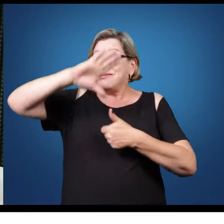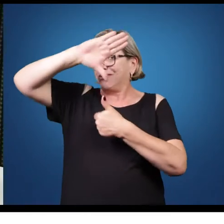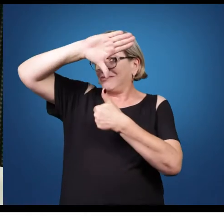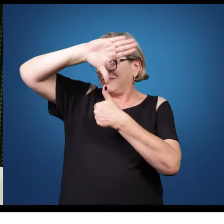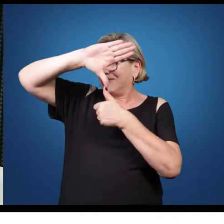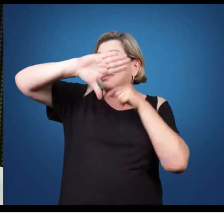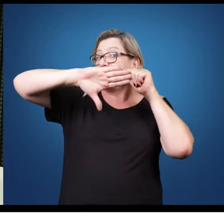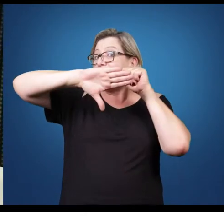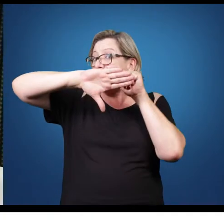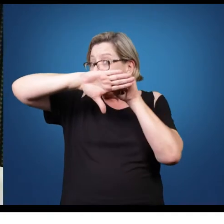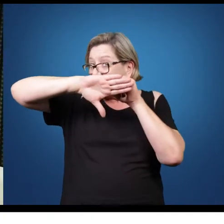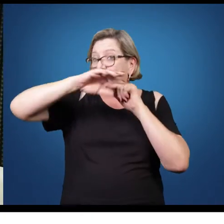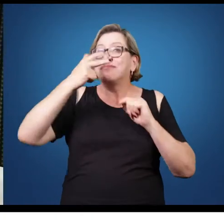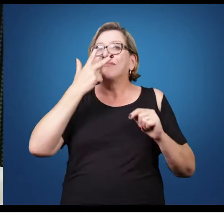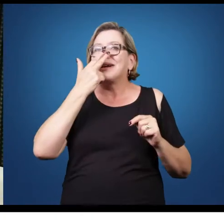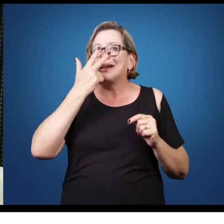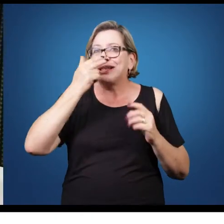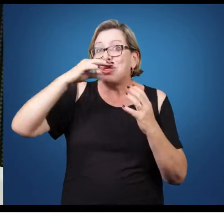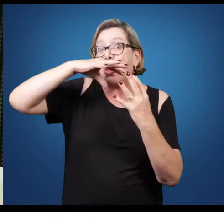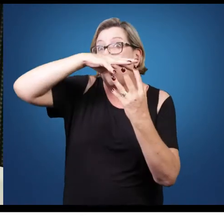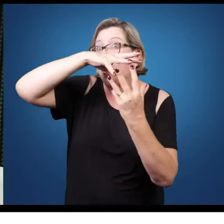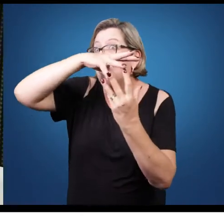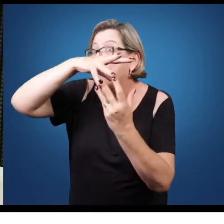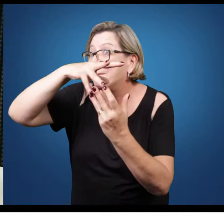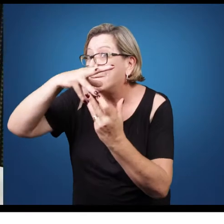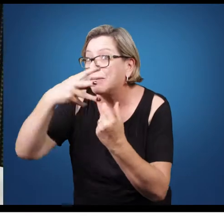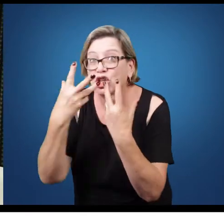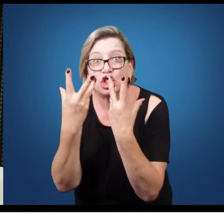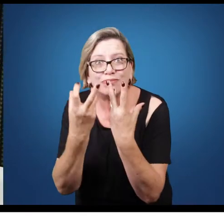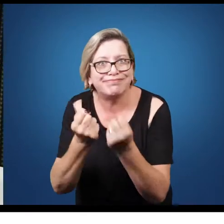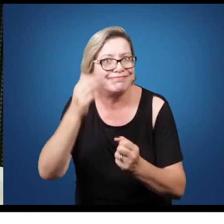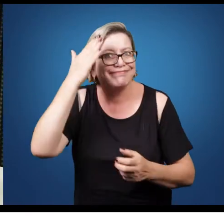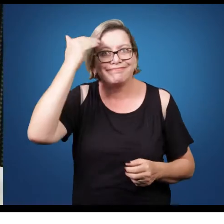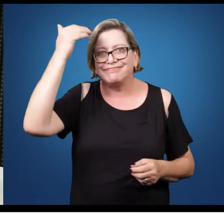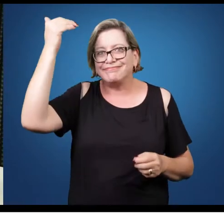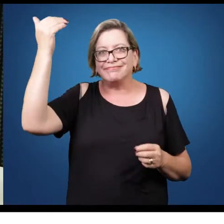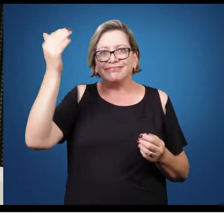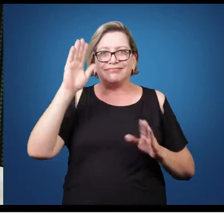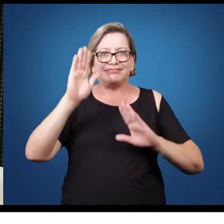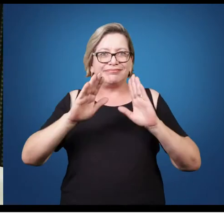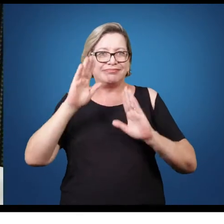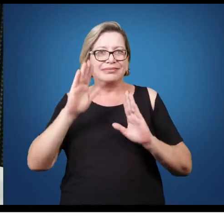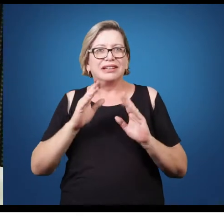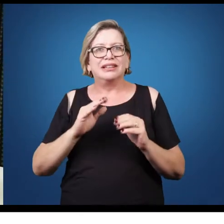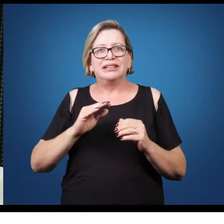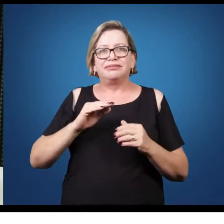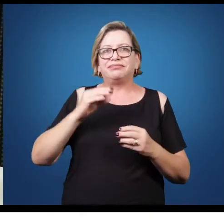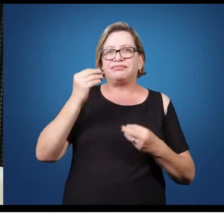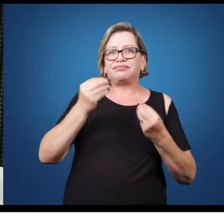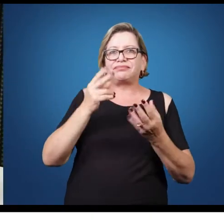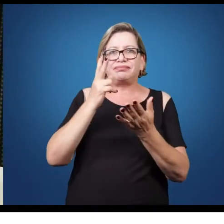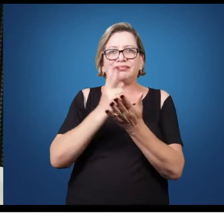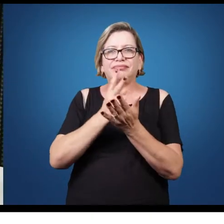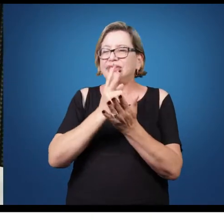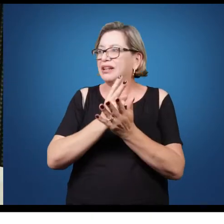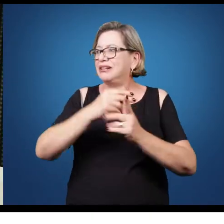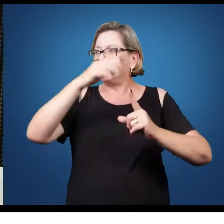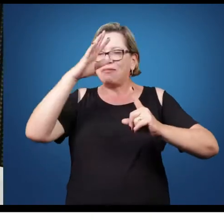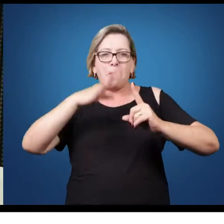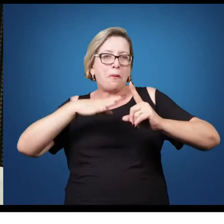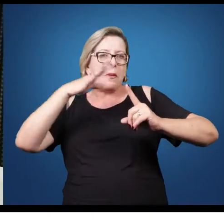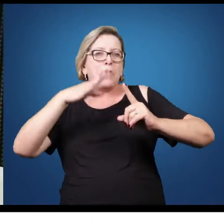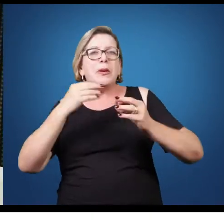considerados mundiais em algum deles britânicos nestes mundiais raramente alguém fora desses dois países vai ser tratado como um ídolo mundial